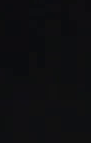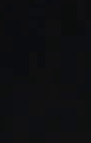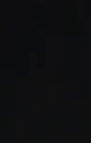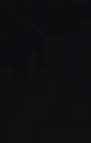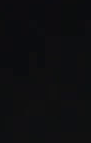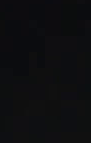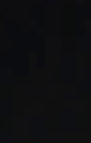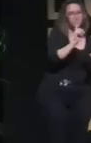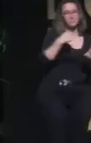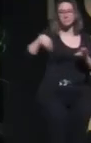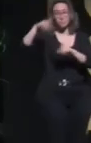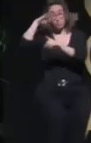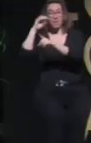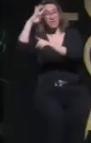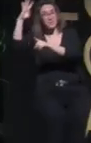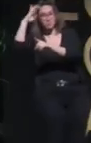vayan a ser.